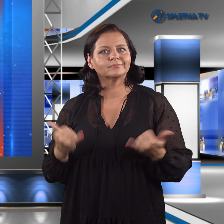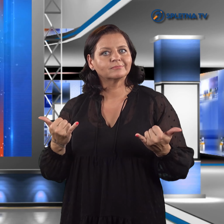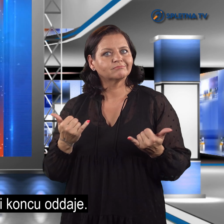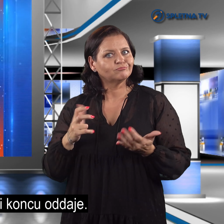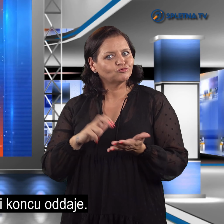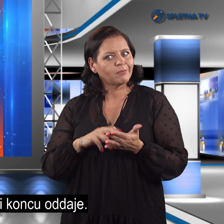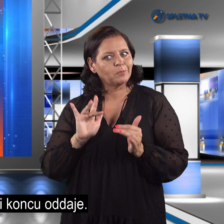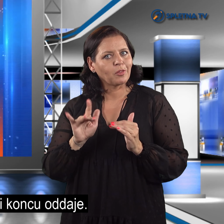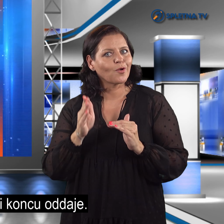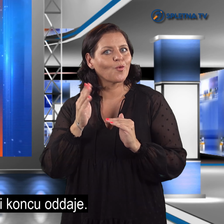Smo že pri koncu vdaje.